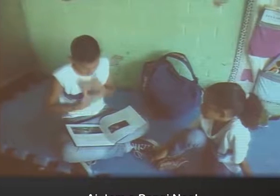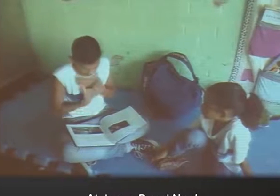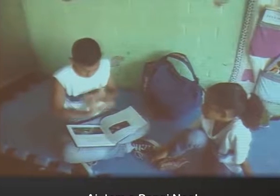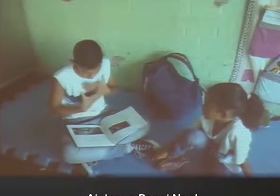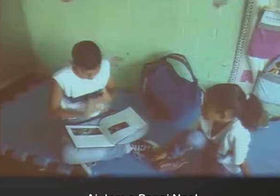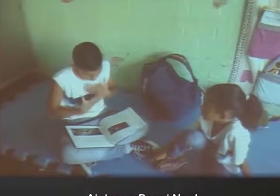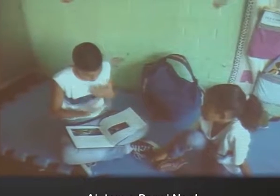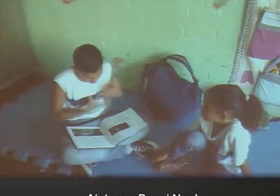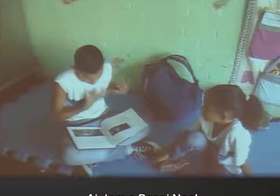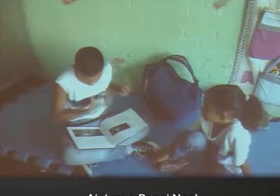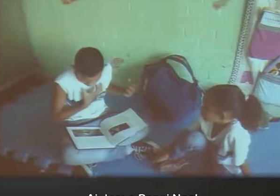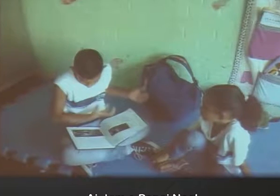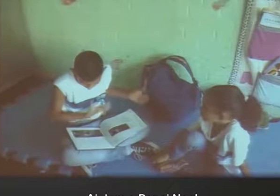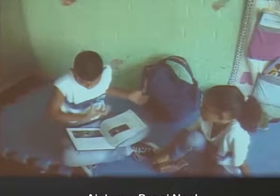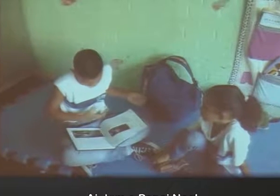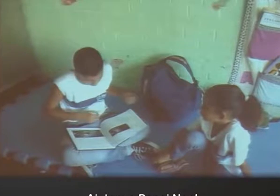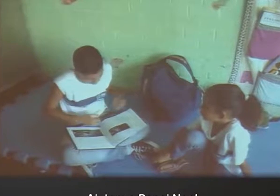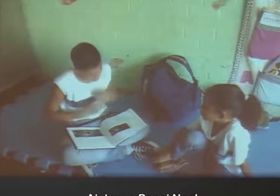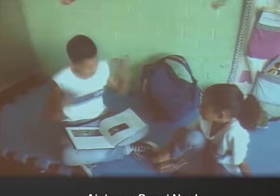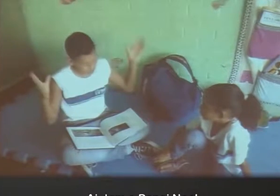Aí tem o Papai Noel.